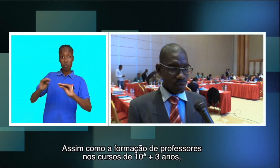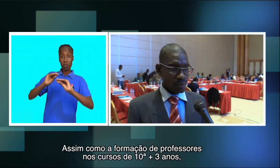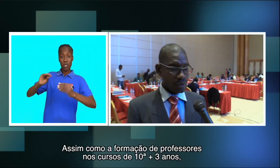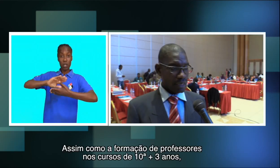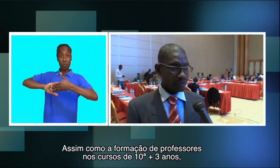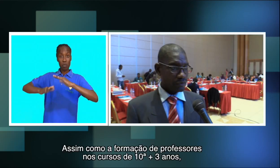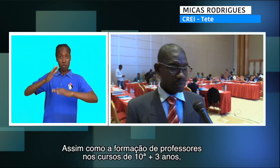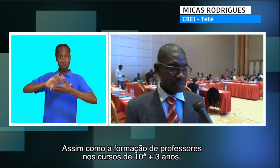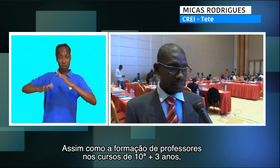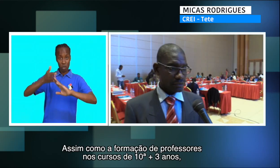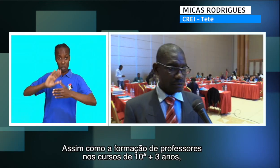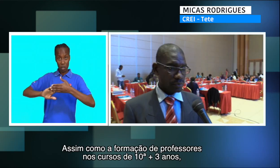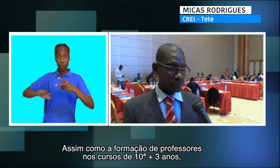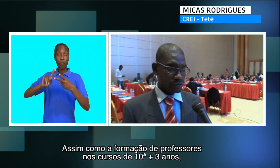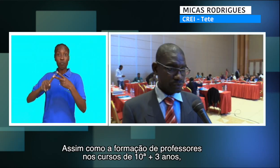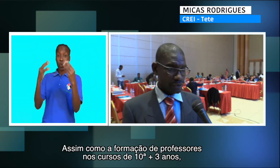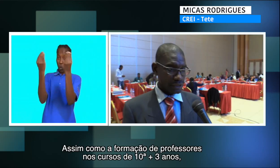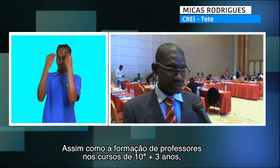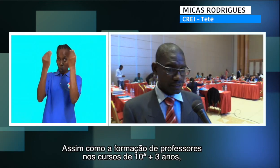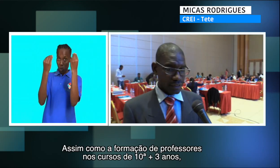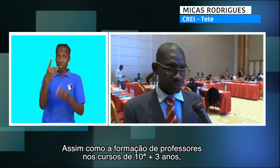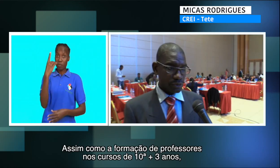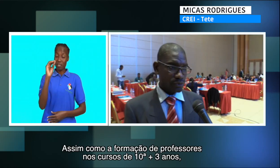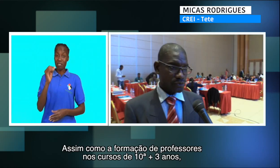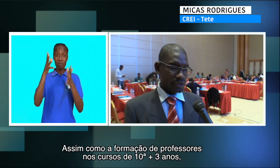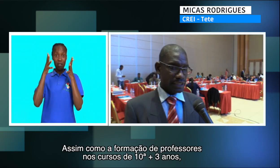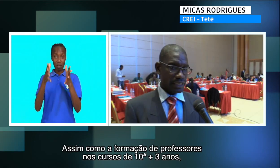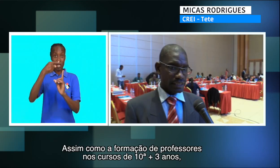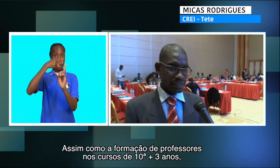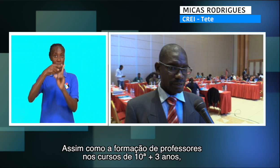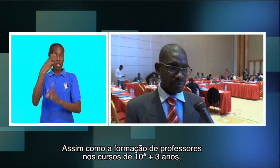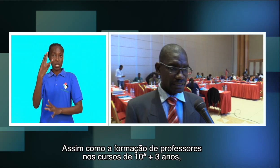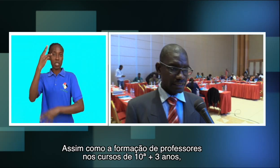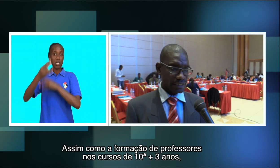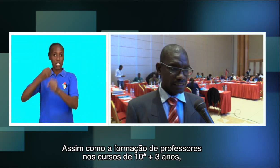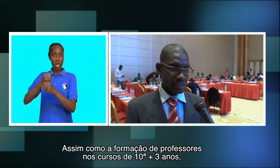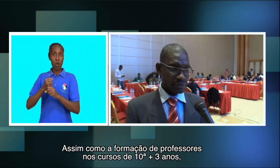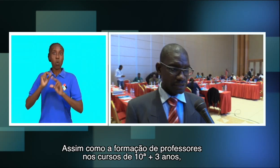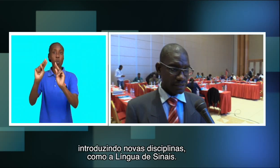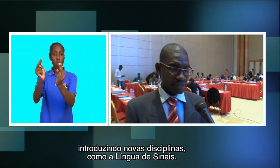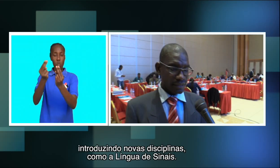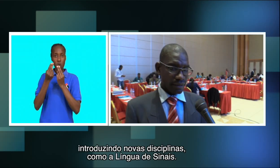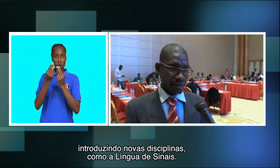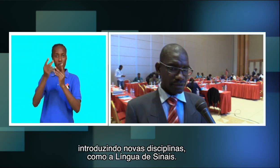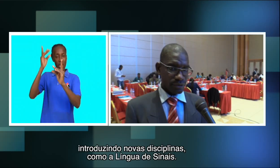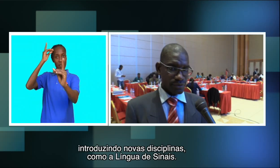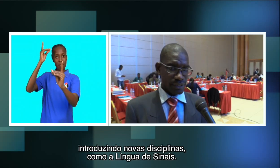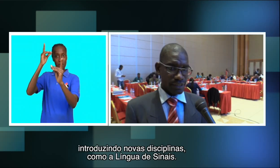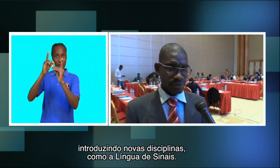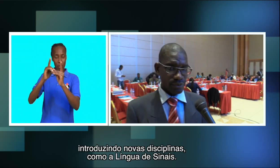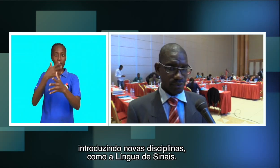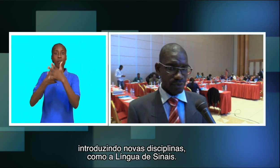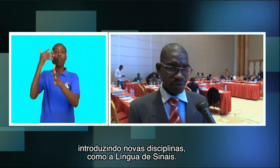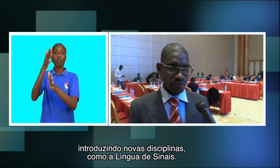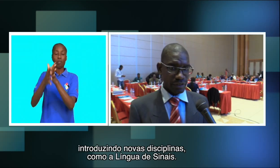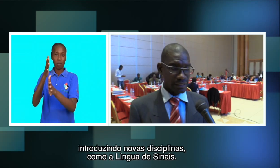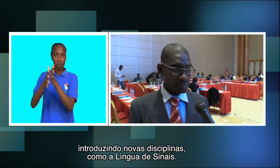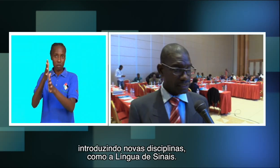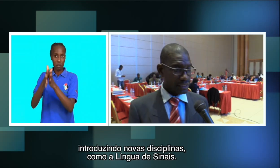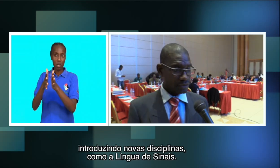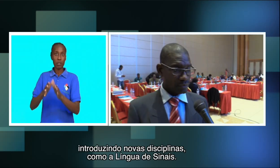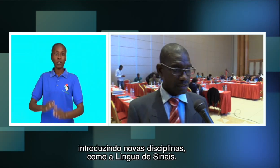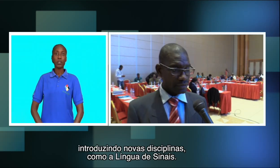Assim como a formação de professores nos cursos de décima mais três anos, introduzindo